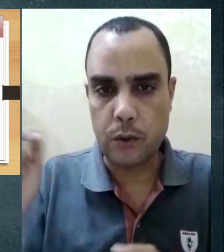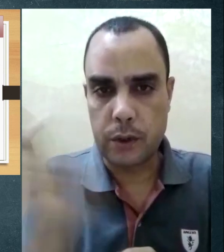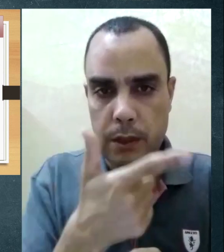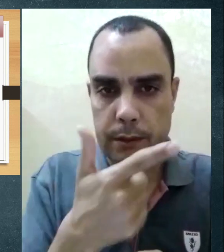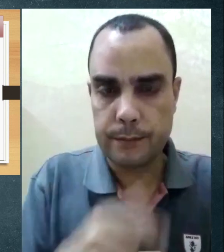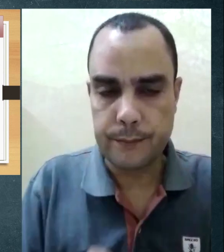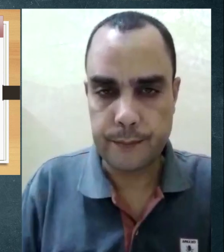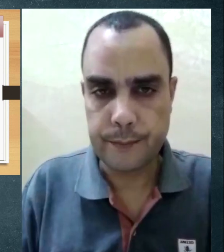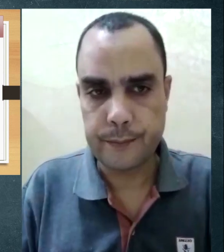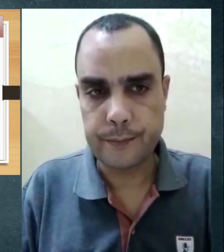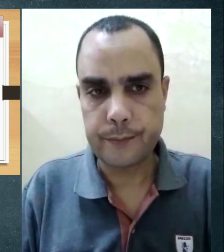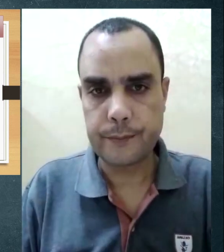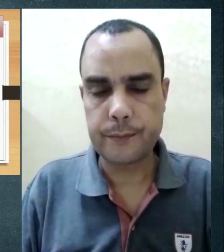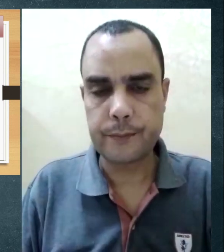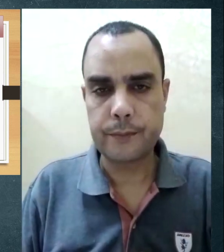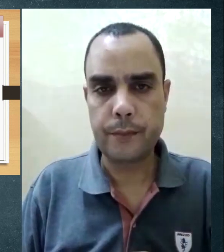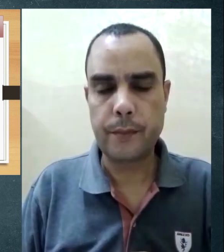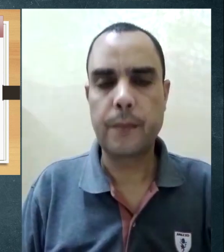يرقد.